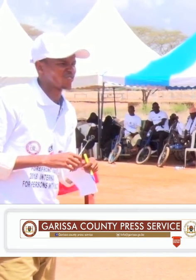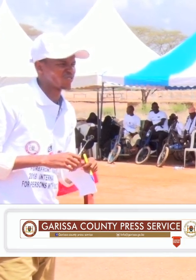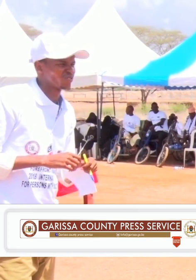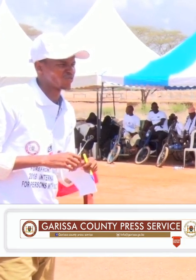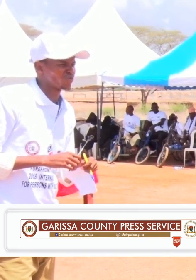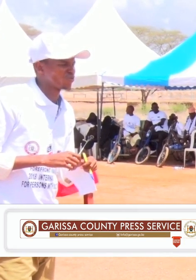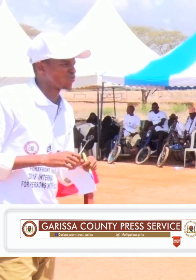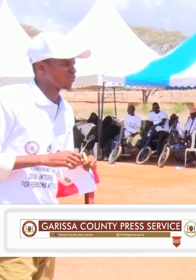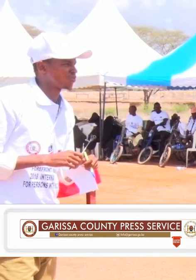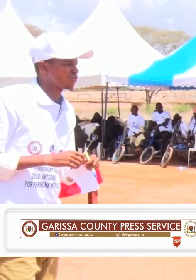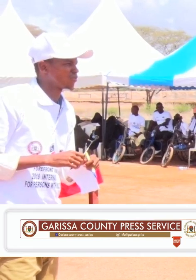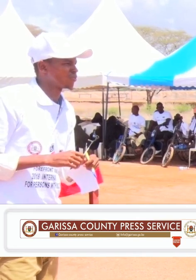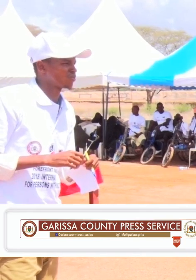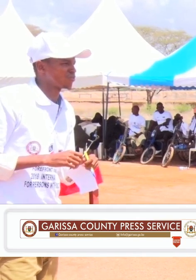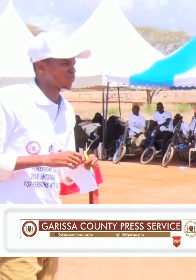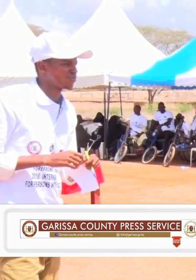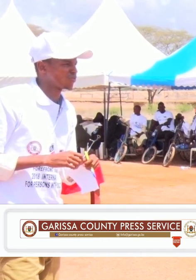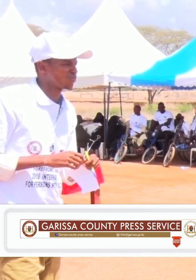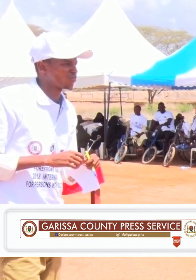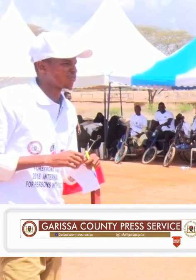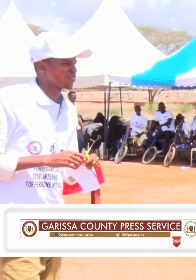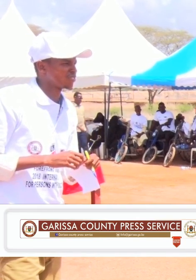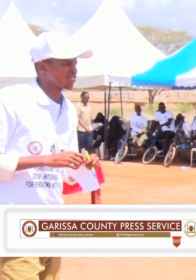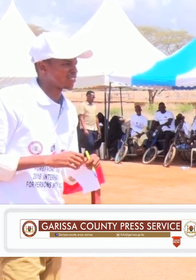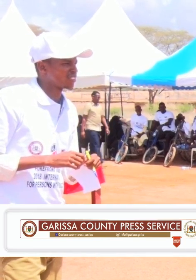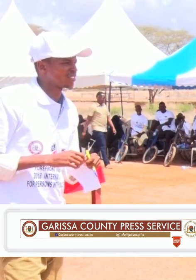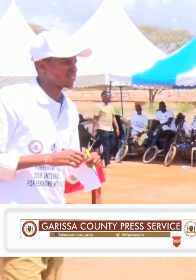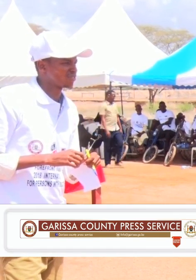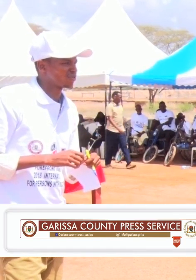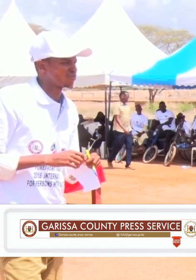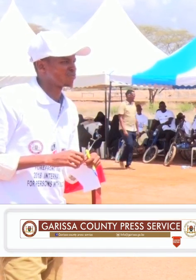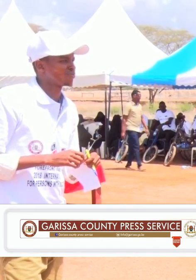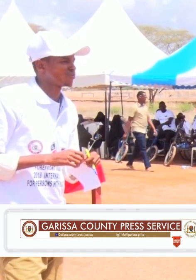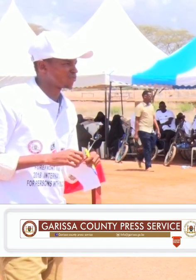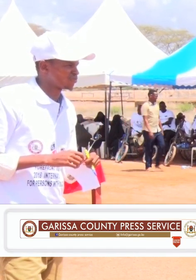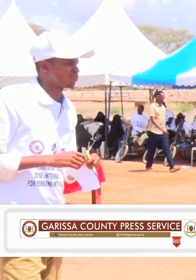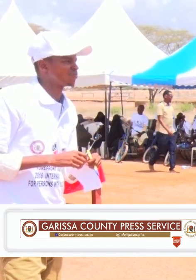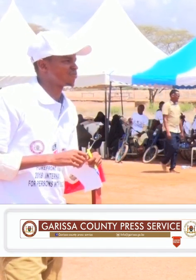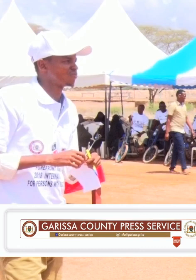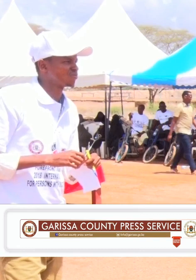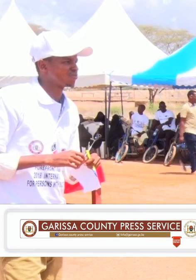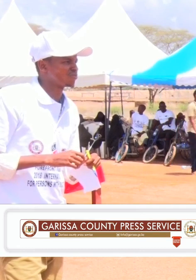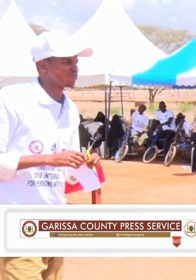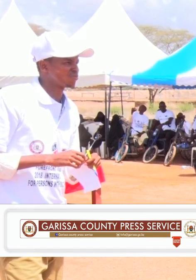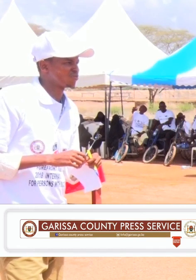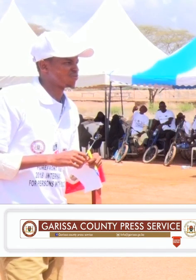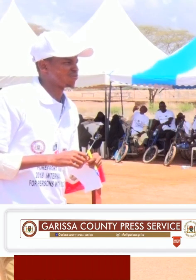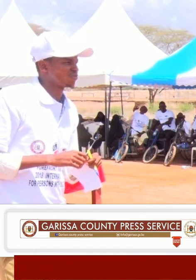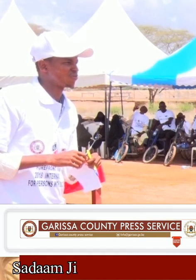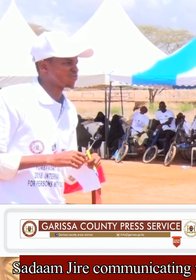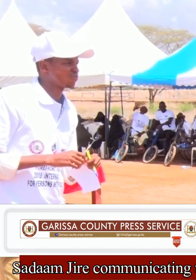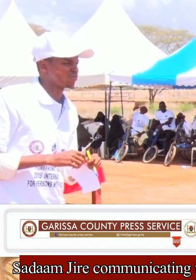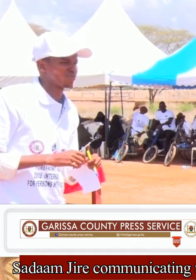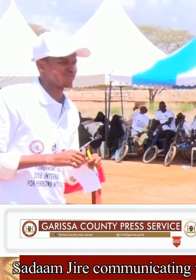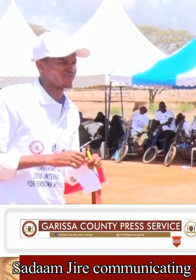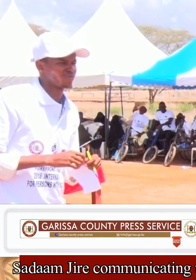lahayn, daktarkina af aqoonin, meeshuu dhib ka dhacay, communication breakdown ka dhacay. Critical services-ka noocaas oo kale waxaan u baahanahay inuu dad joogo